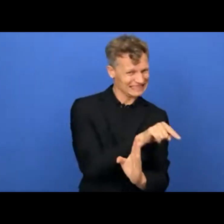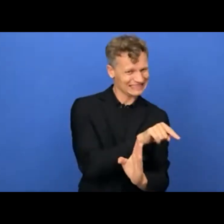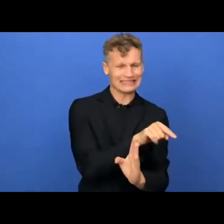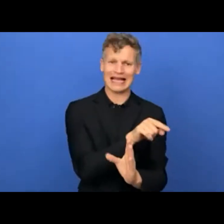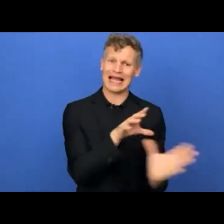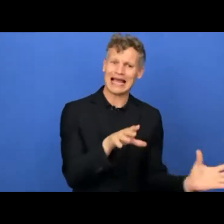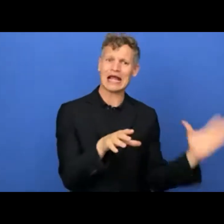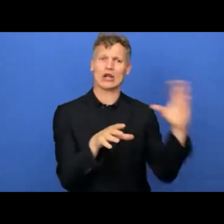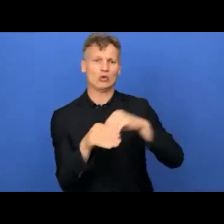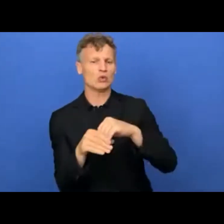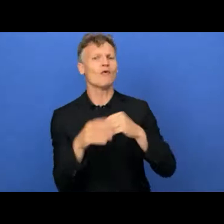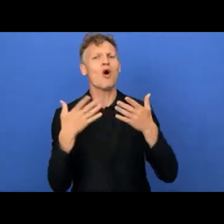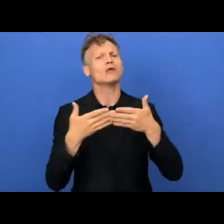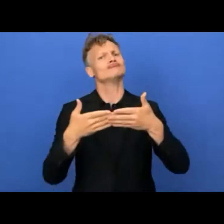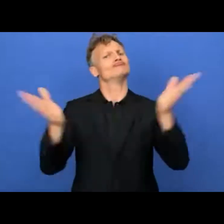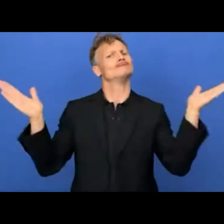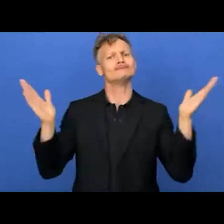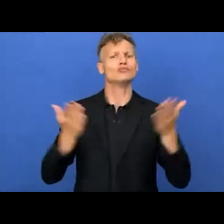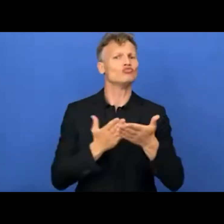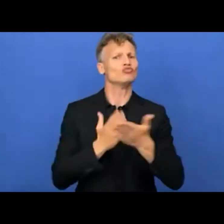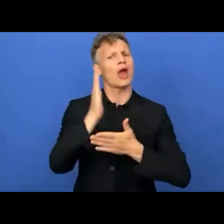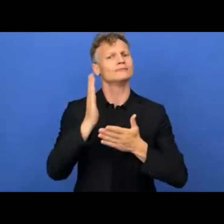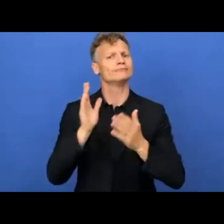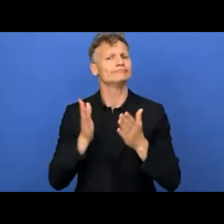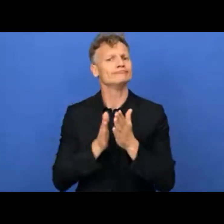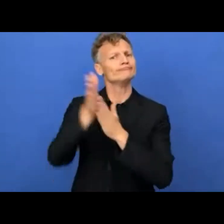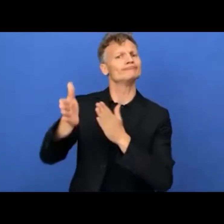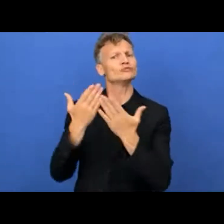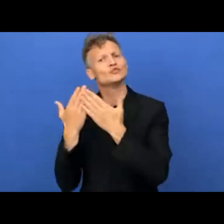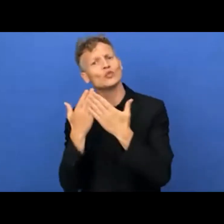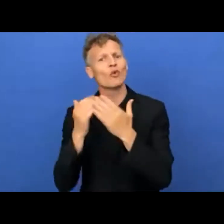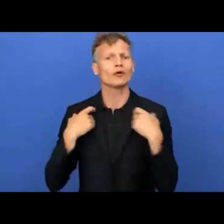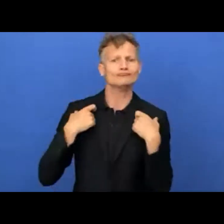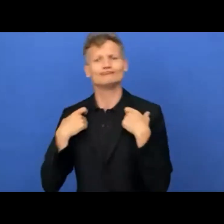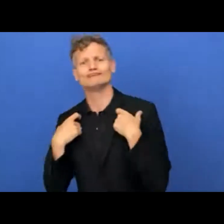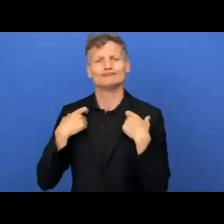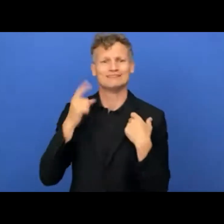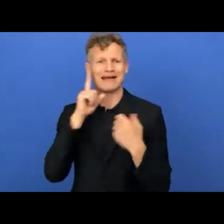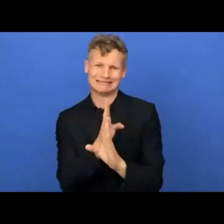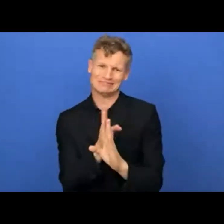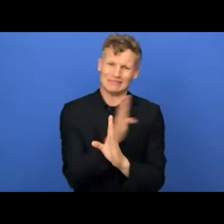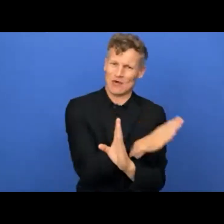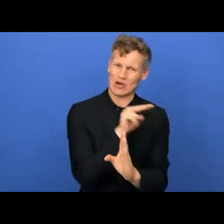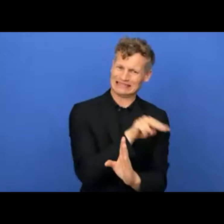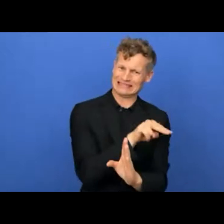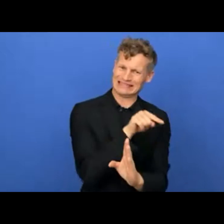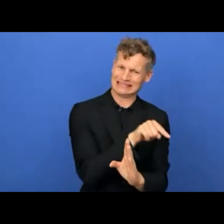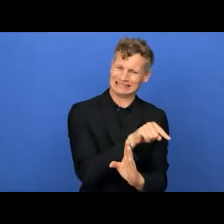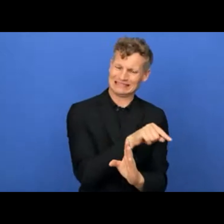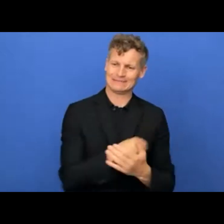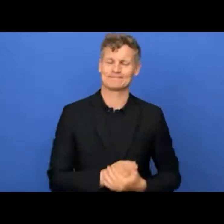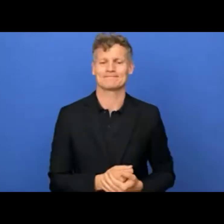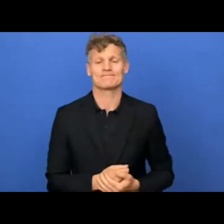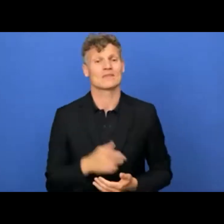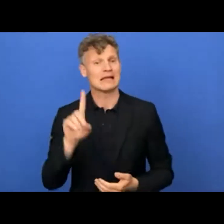soit intégré donc dans le concept plus général d'éducation et de bonne éducation. Cela nous permettra, avec des données,